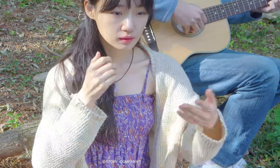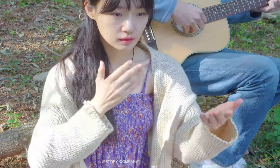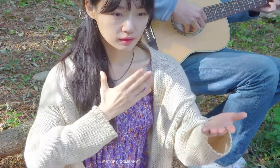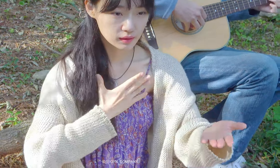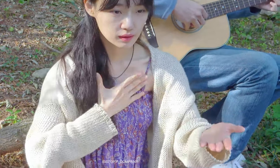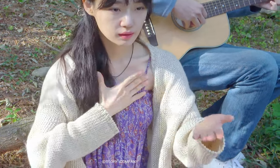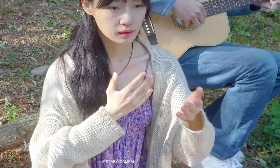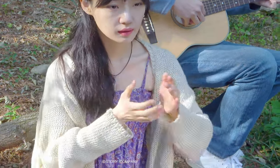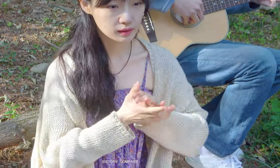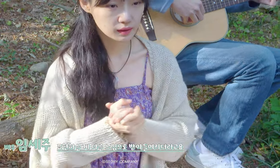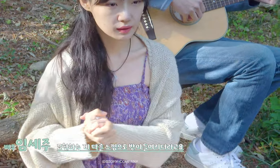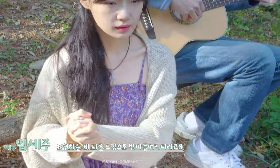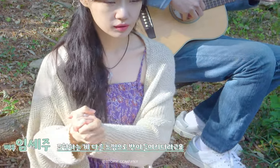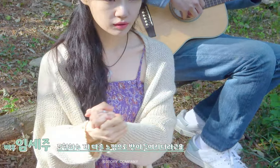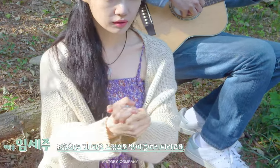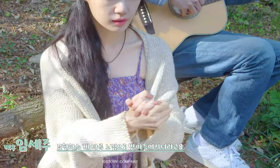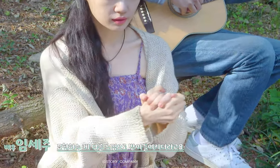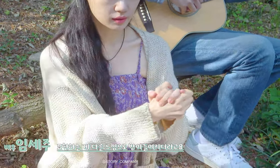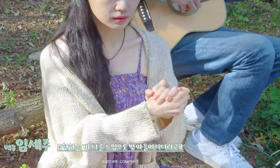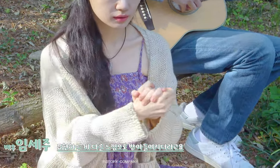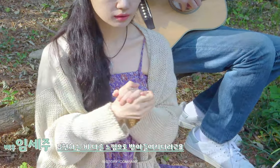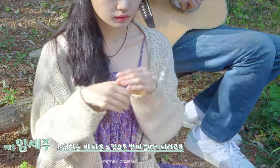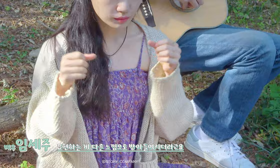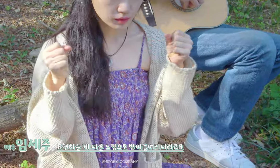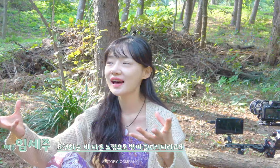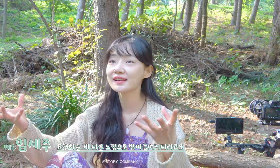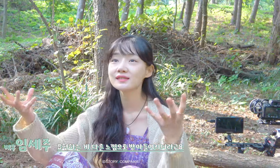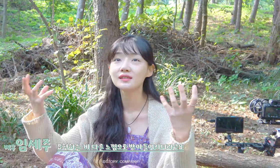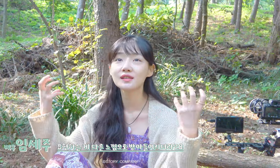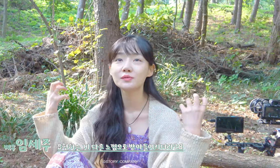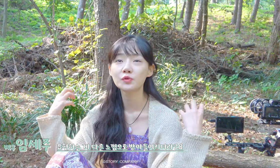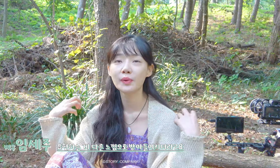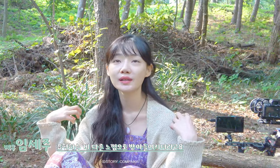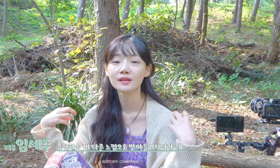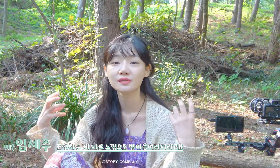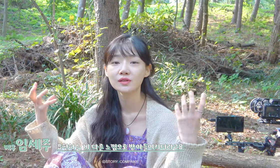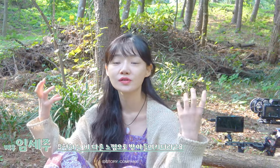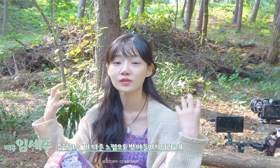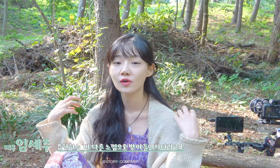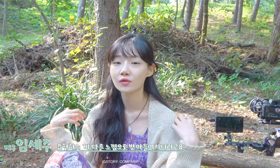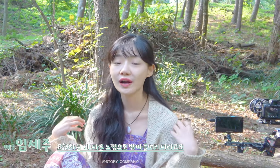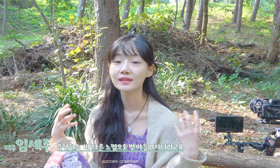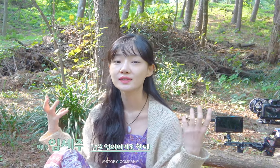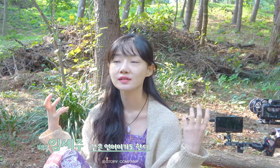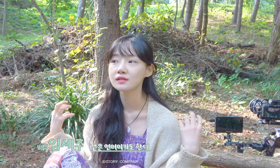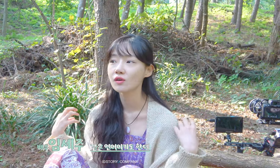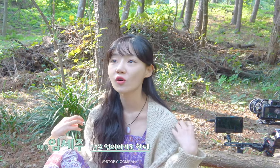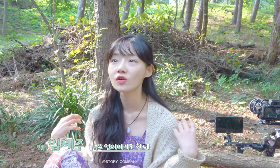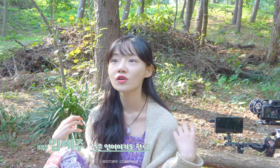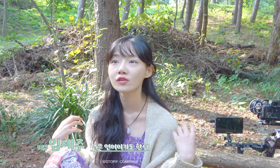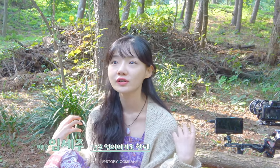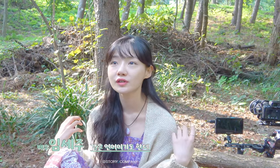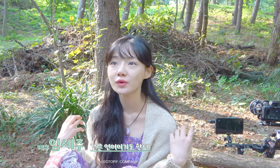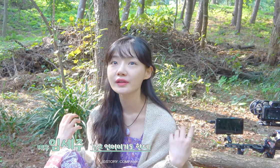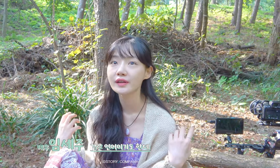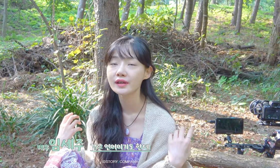표현하는 게 좀 뭔가 다른 느낌으로 받아들어지더라고요. 같은 언어이기도 한데